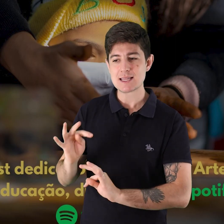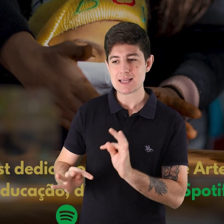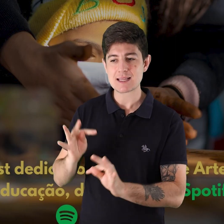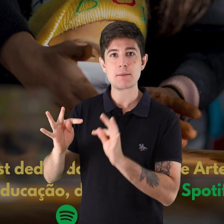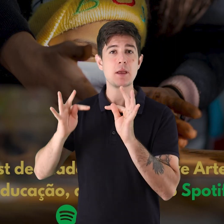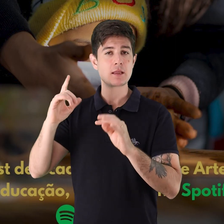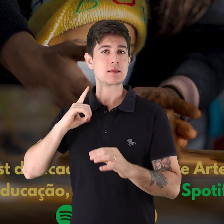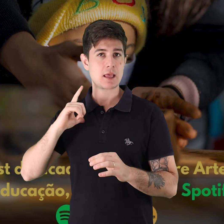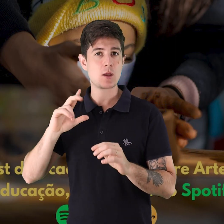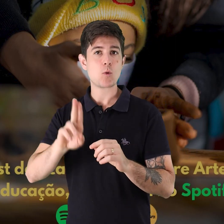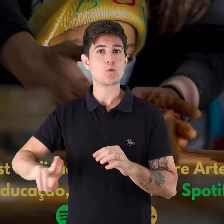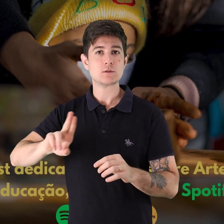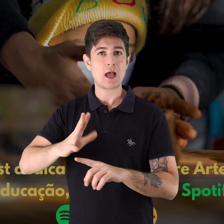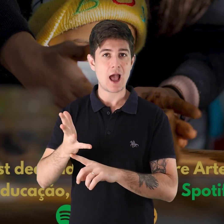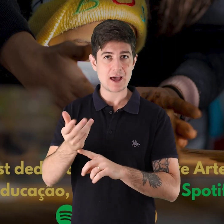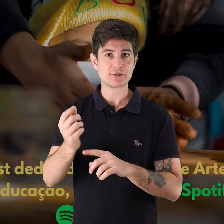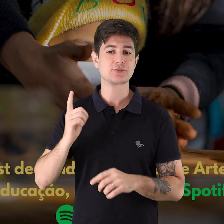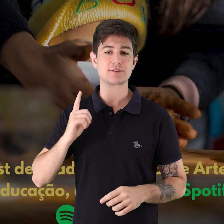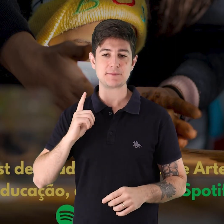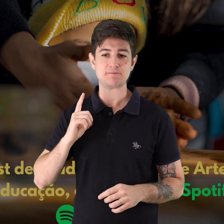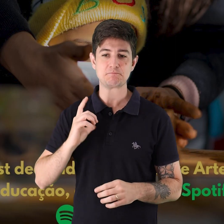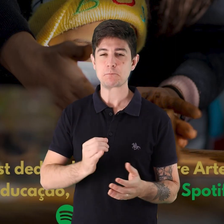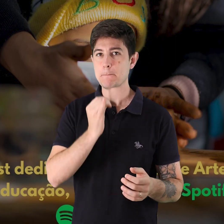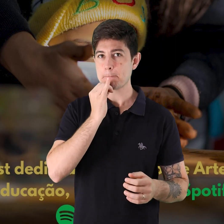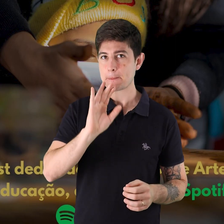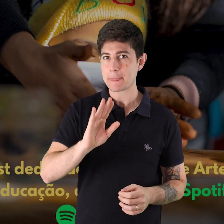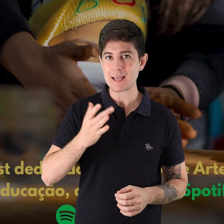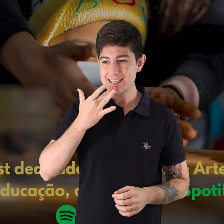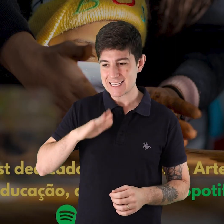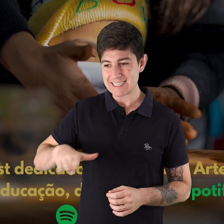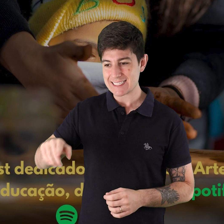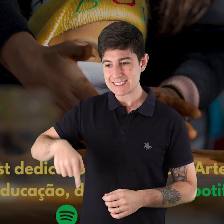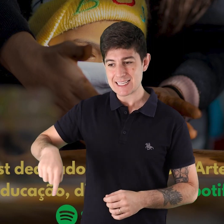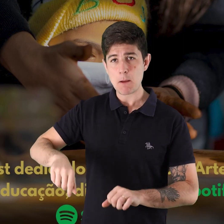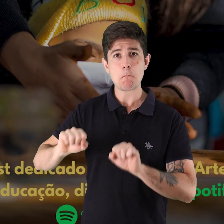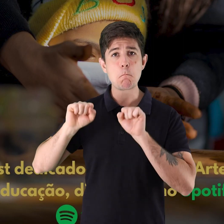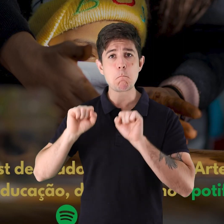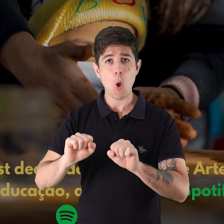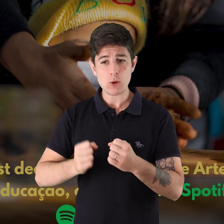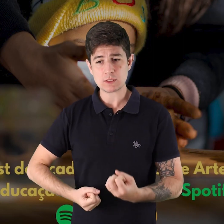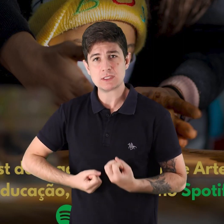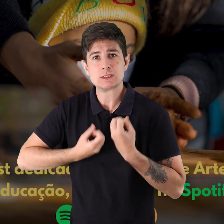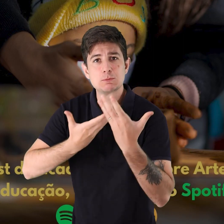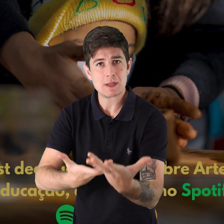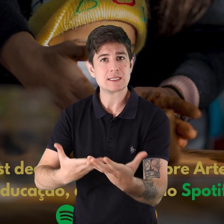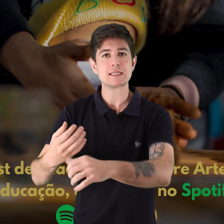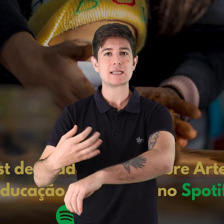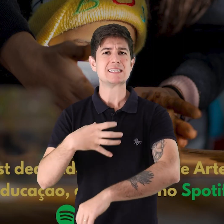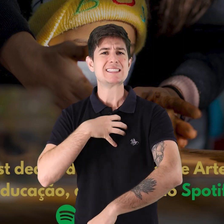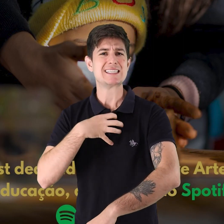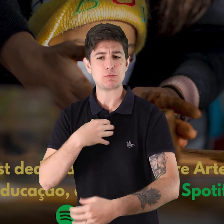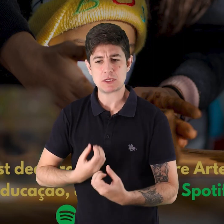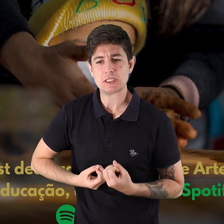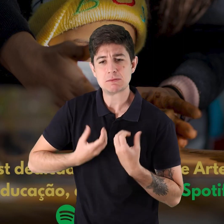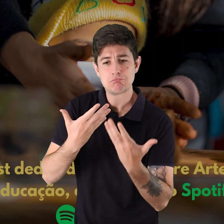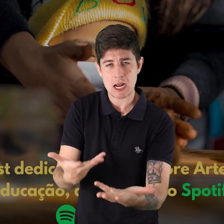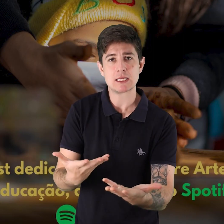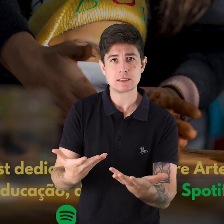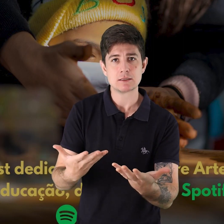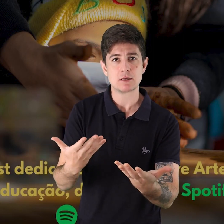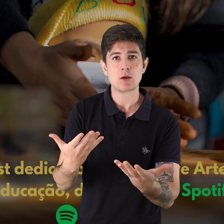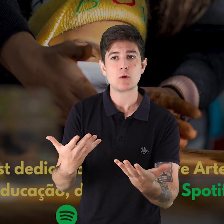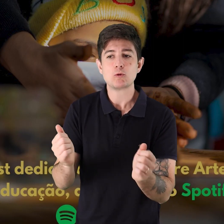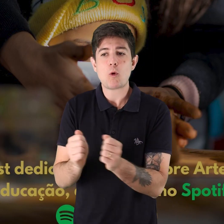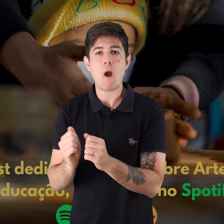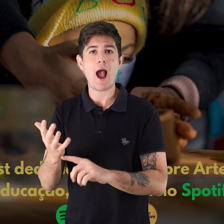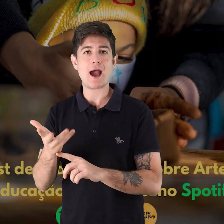psicologia que faz tratamento terapêutico por meio da arte. Então, por exemplo, uma criança pode expressar os seus sentimentos por meio